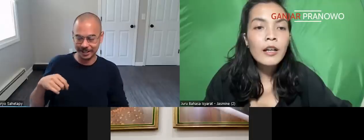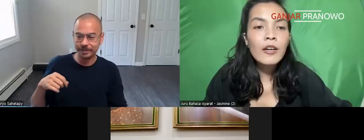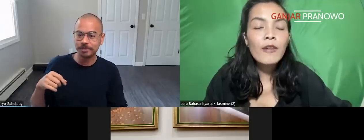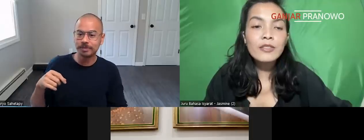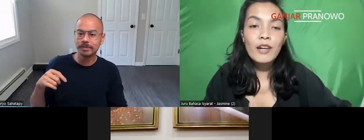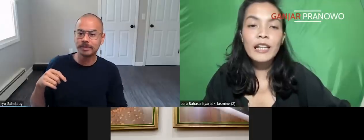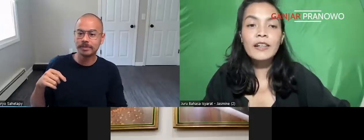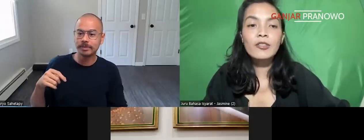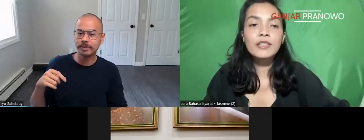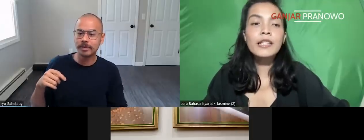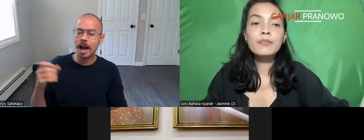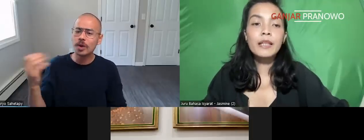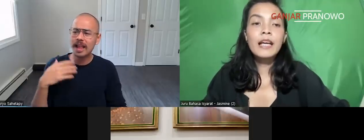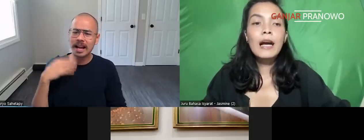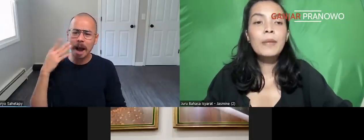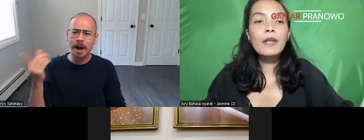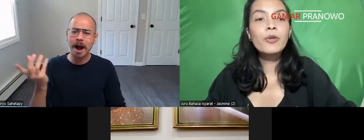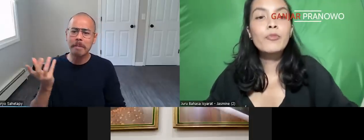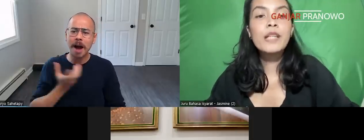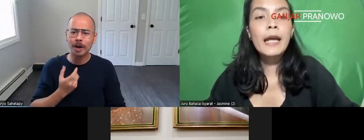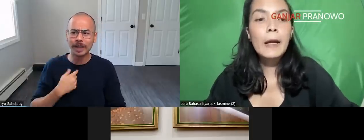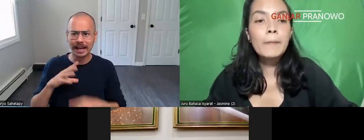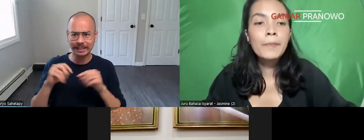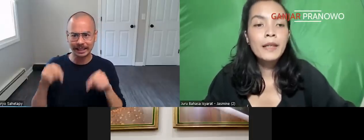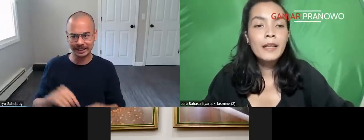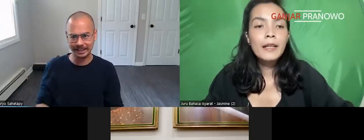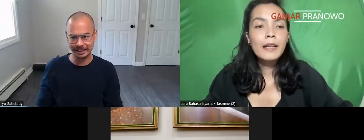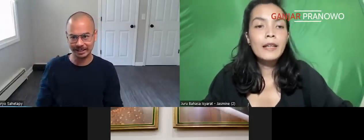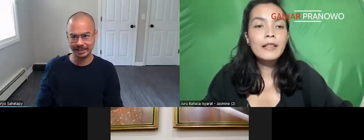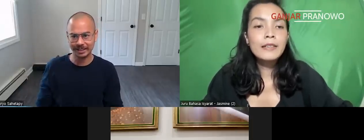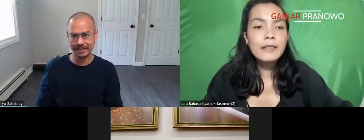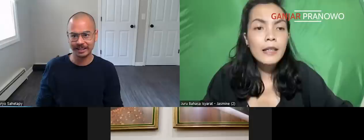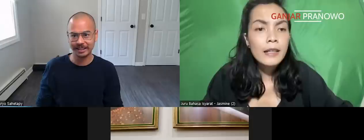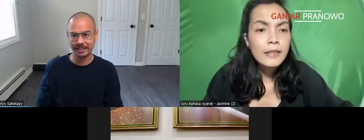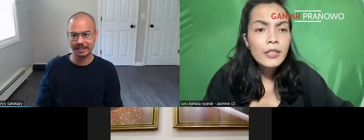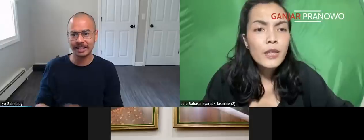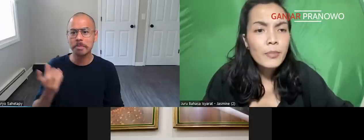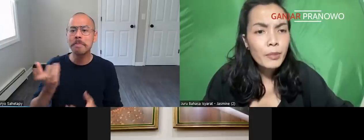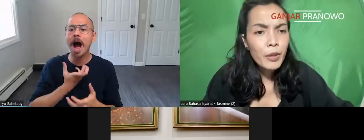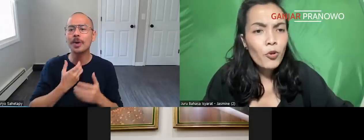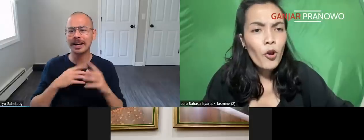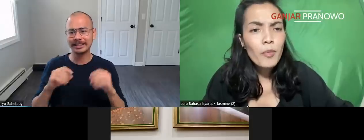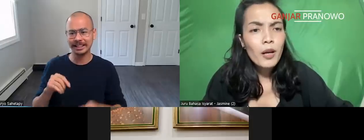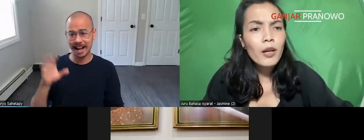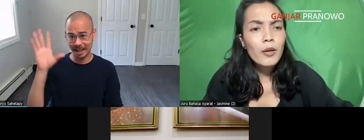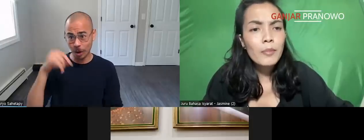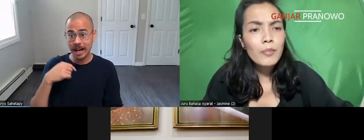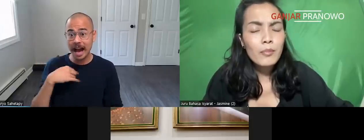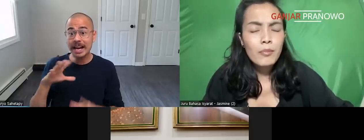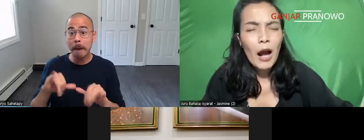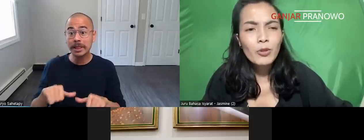ee Wakil Rektor Saya sempat merayu Ibu saya ee saya juga sempat bingung kok